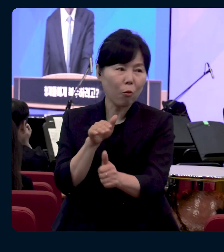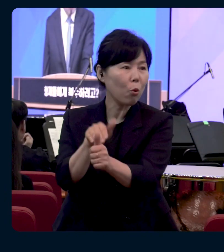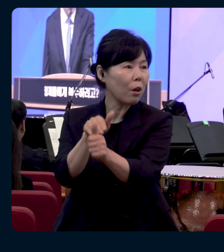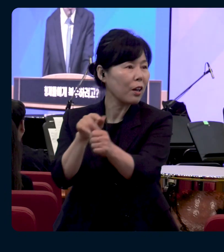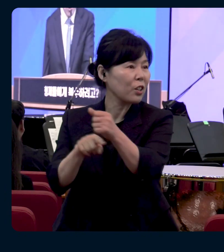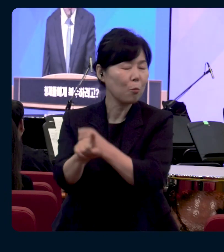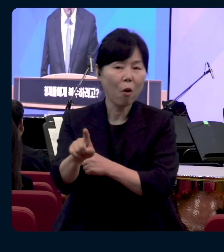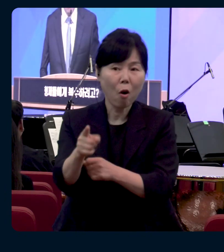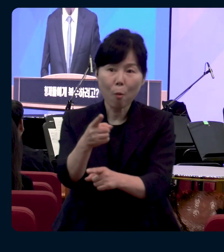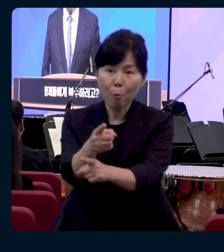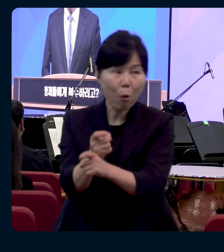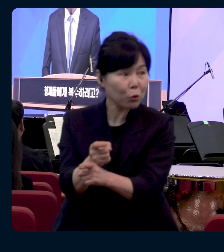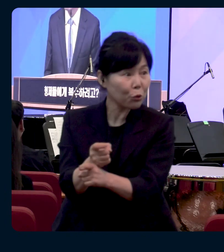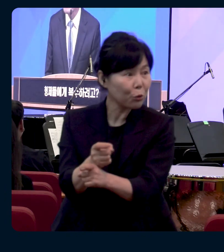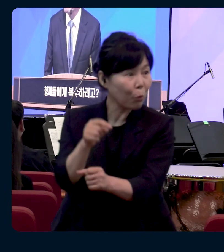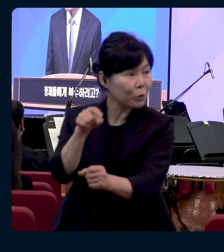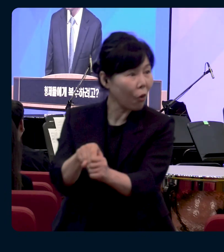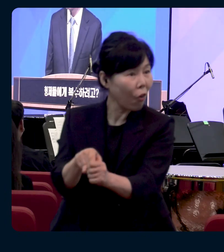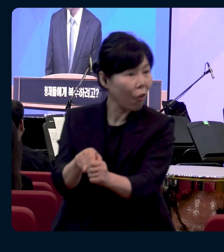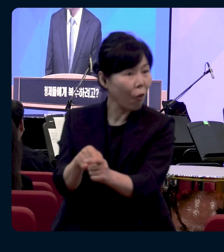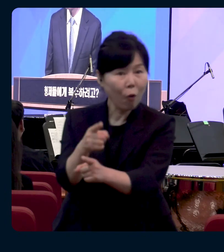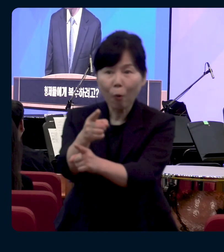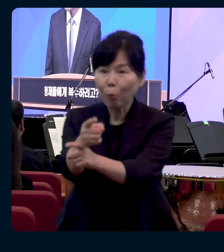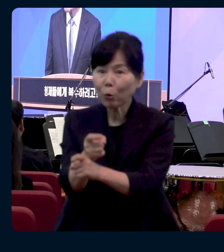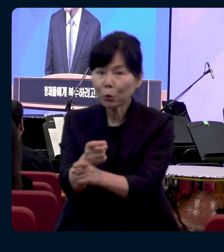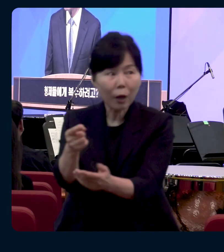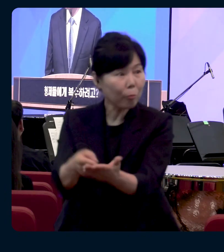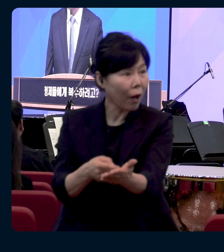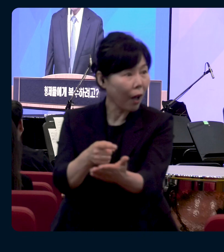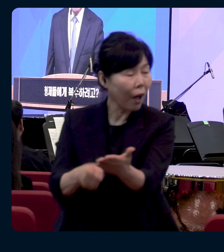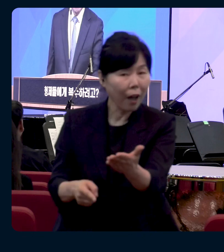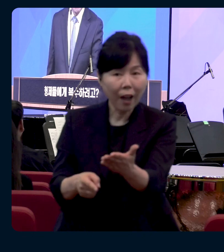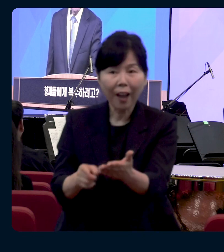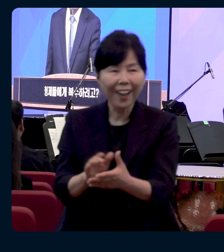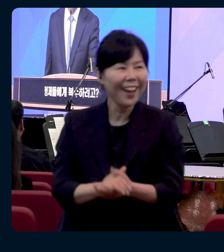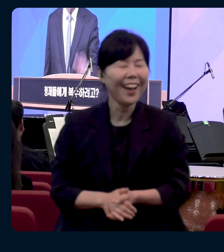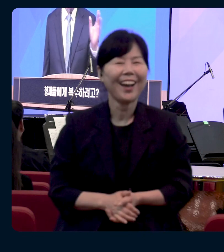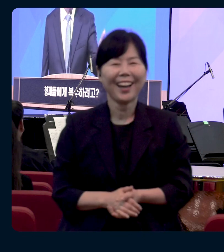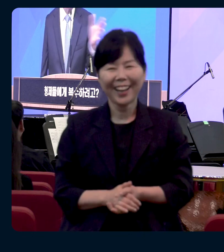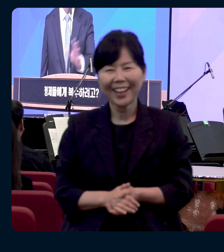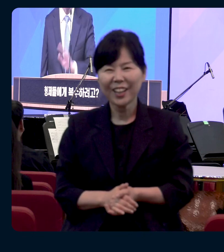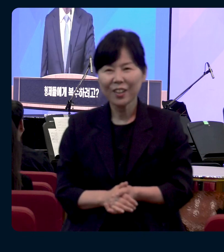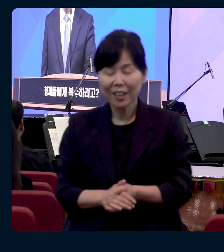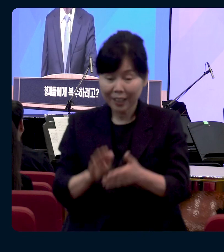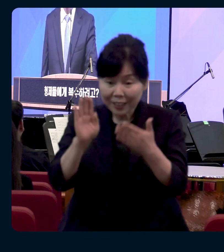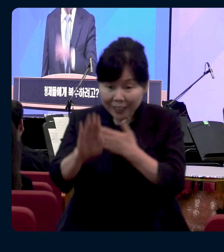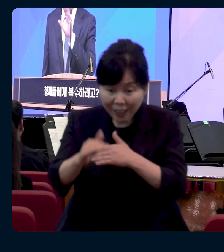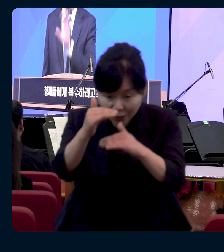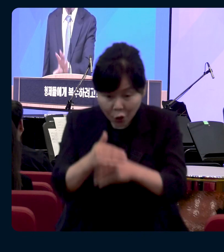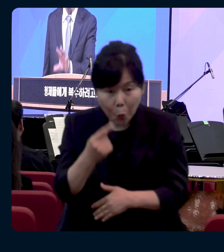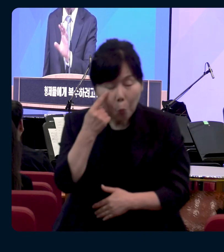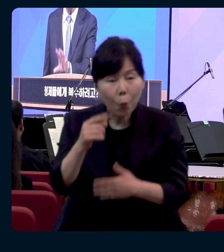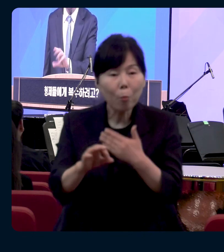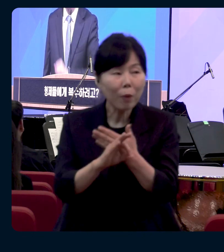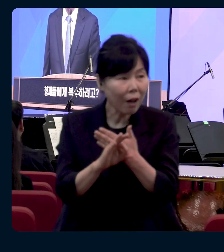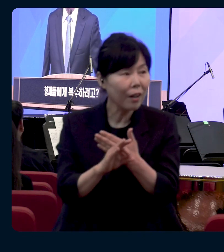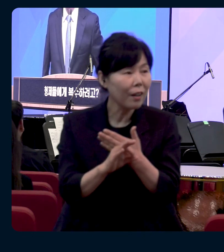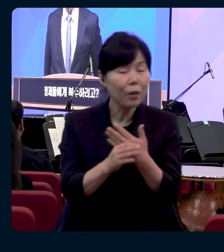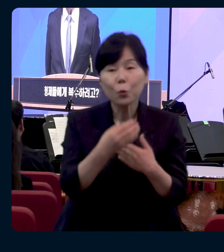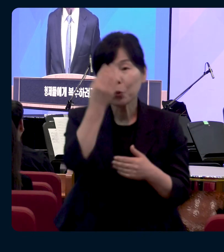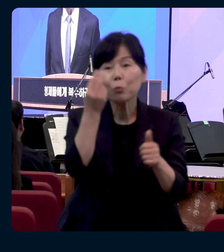형제들한테 복수하려고 이렇게 하고 있습니까? 절대 아니죠. 여러분, 뒤에 나오는 내용을 봐도요, 요셉은